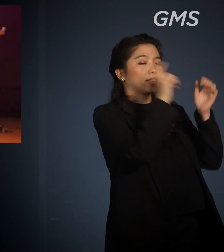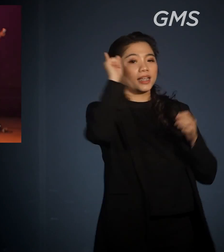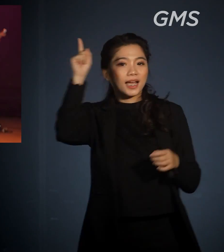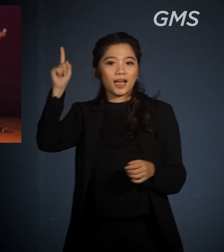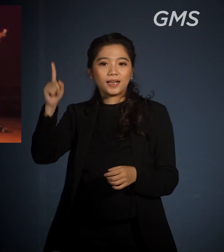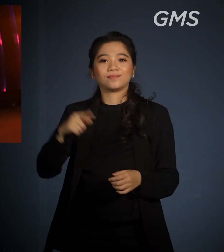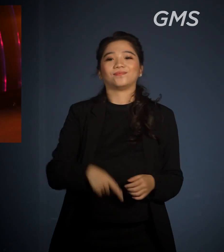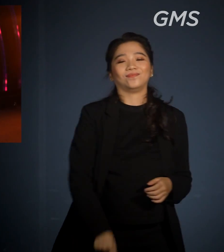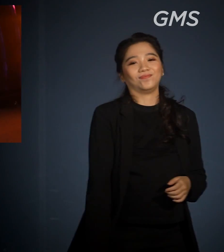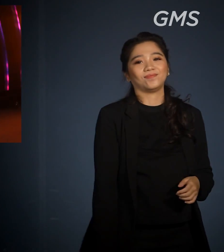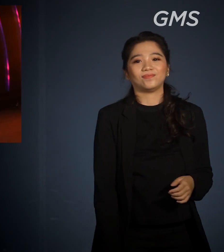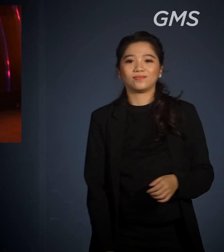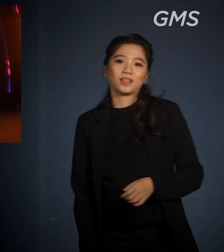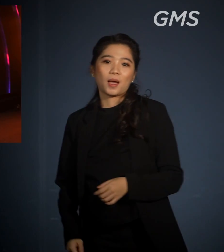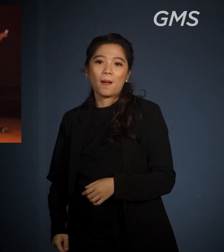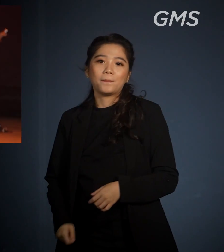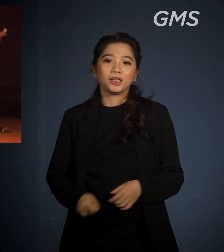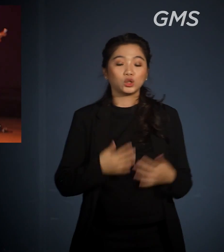memuji Dia,